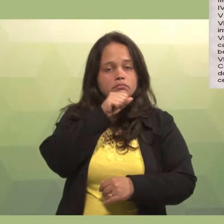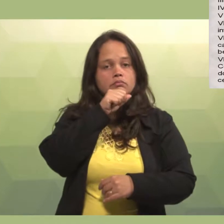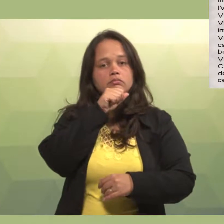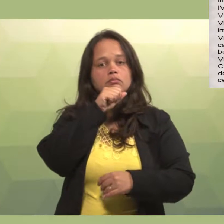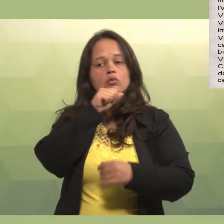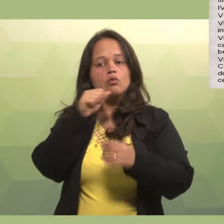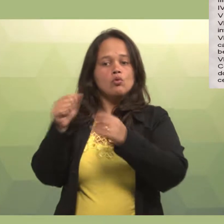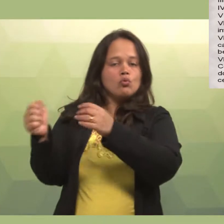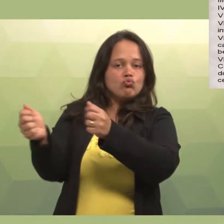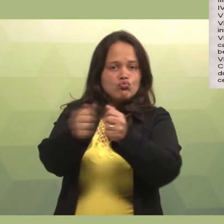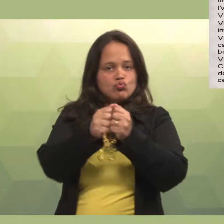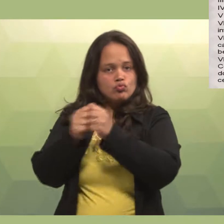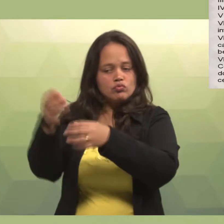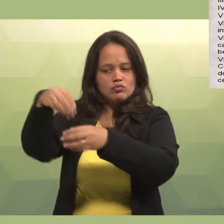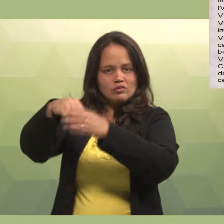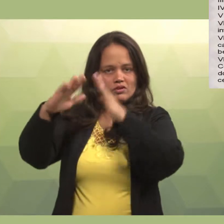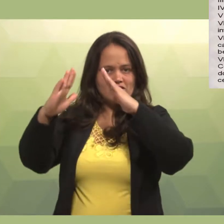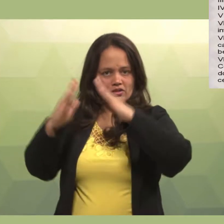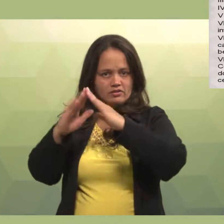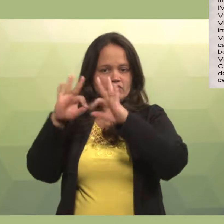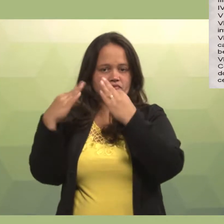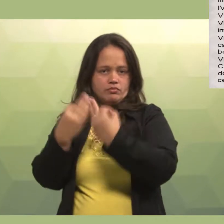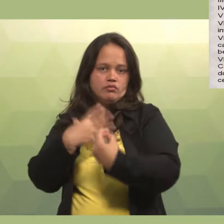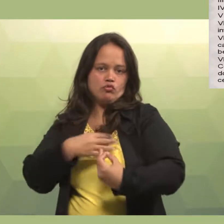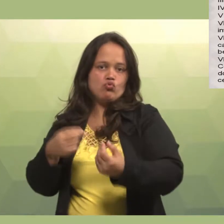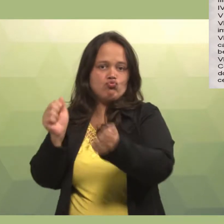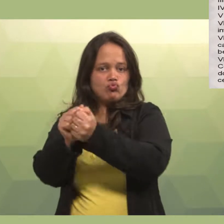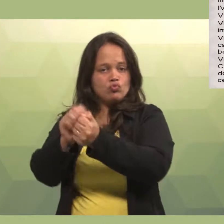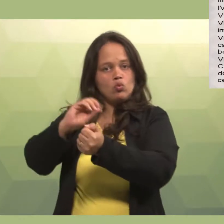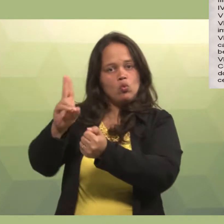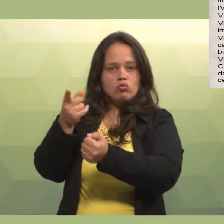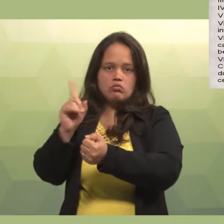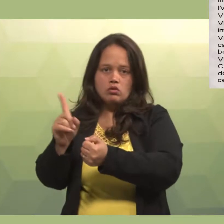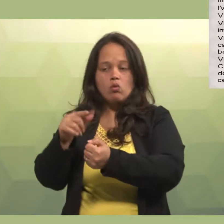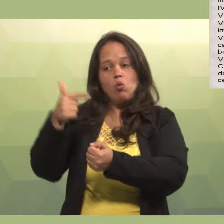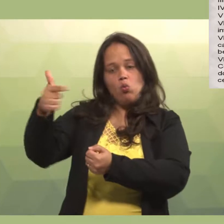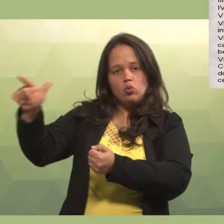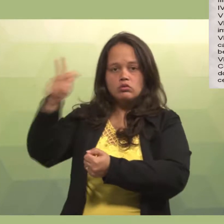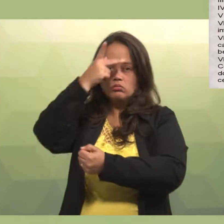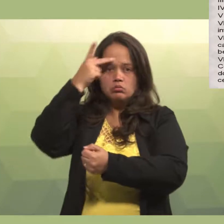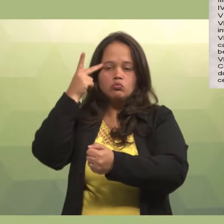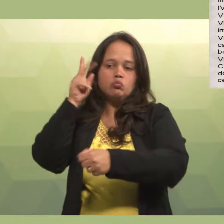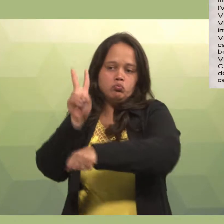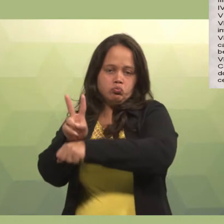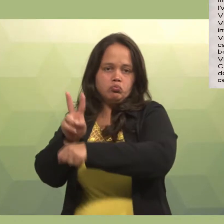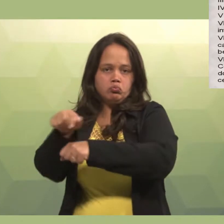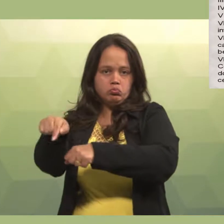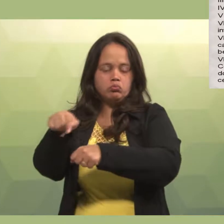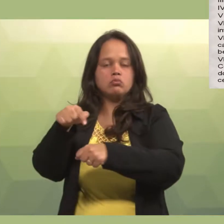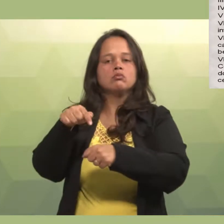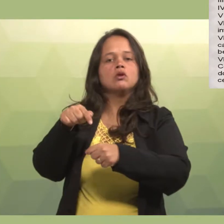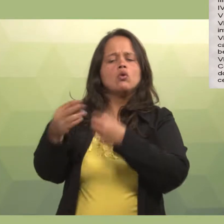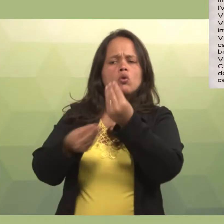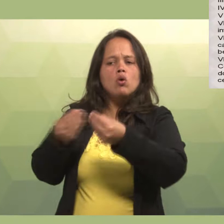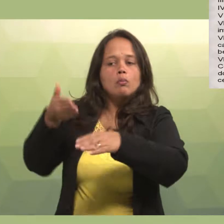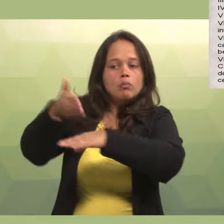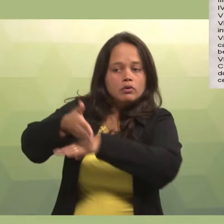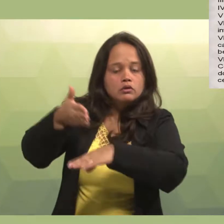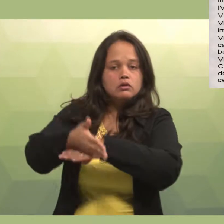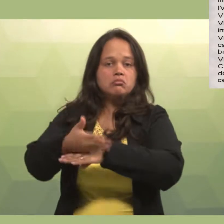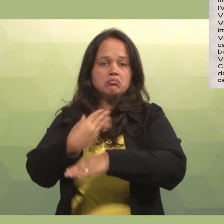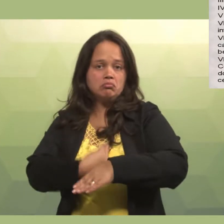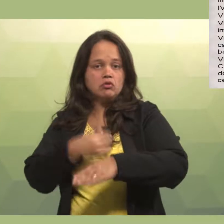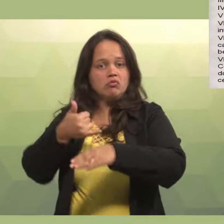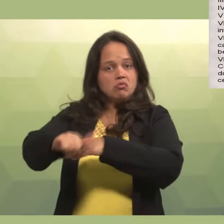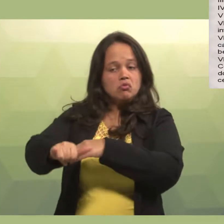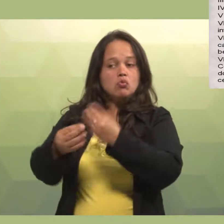e rendimento dos alunos, bem como sobre a execução da proposta pedagógica da escola, notificar ao Conselho